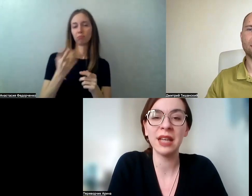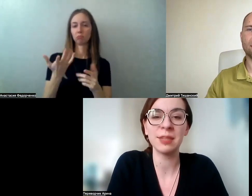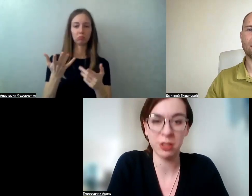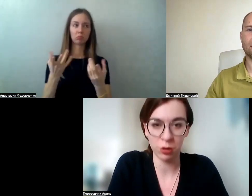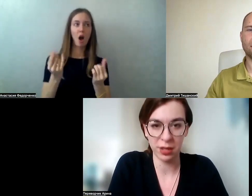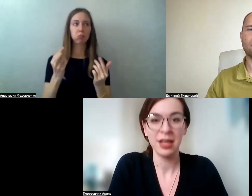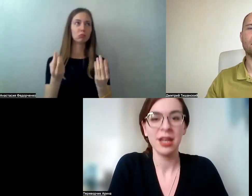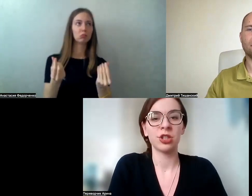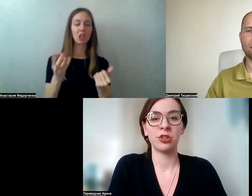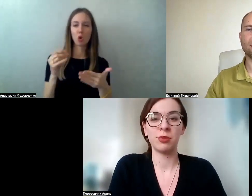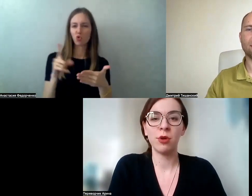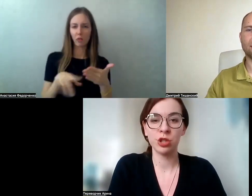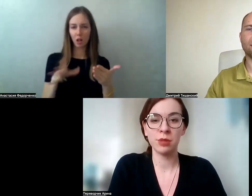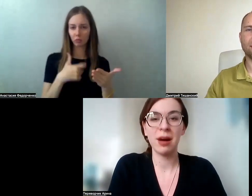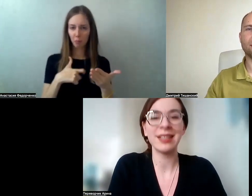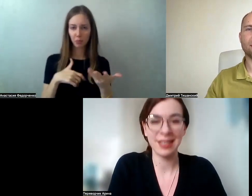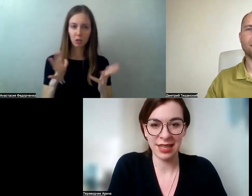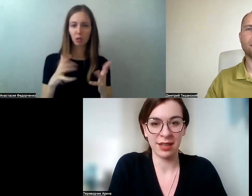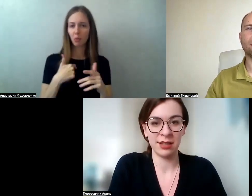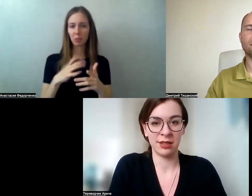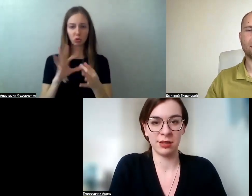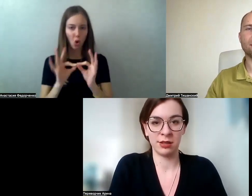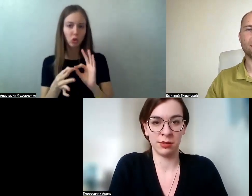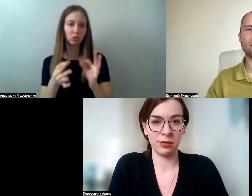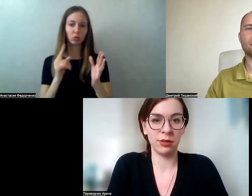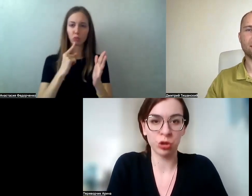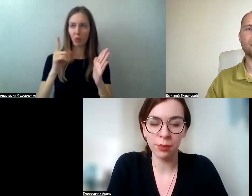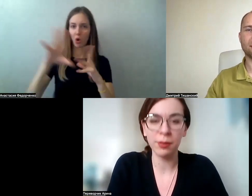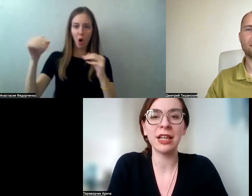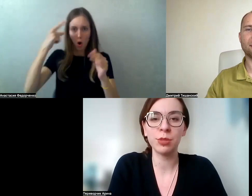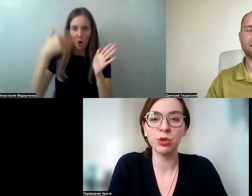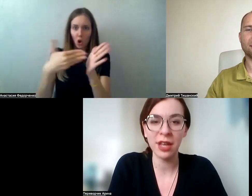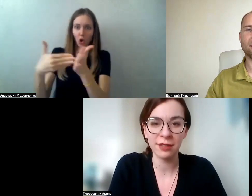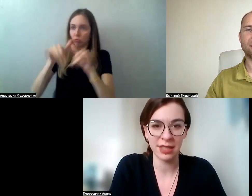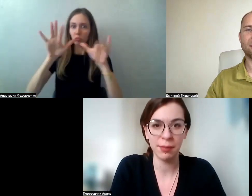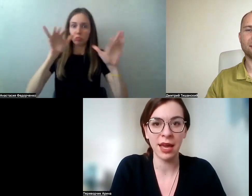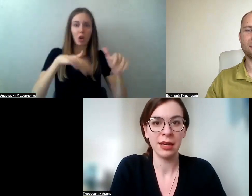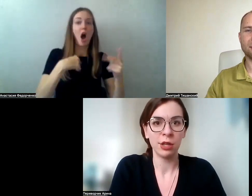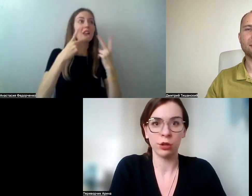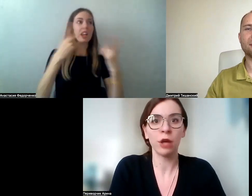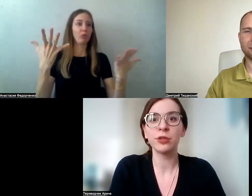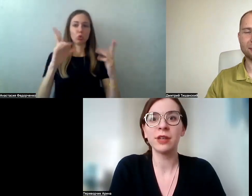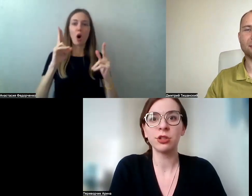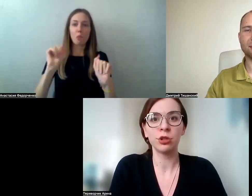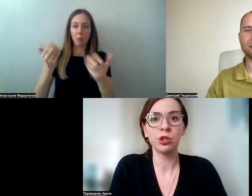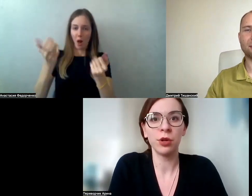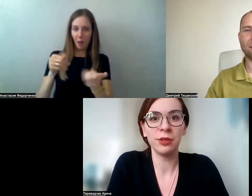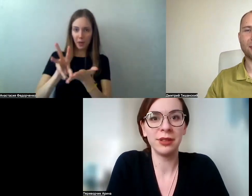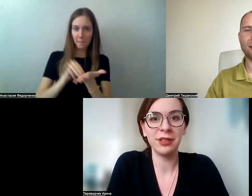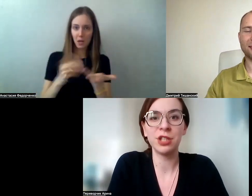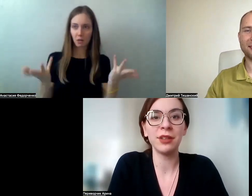что мы на это способны, что мы можем расти, что мы должны быть уверены в себе, а то все говорят,